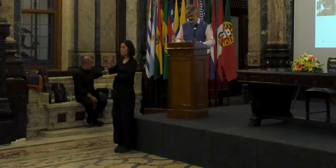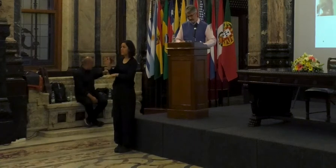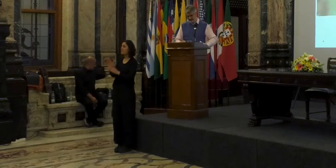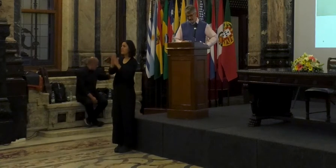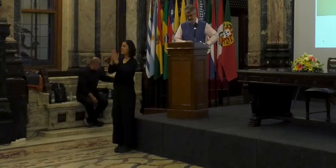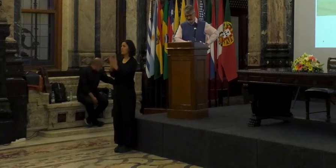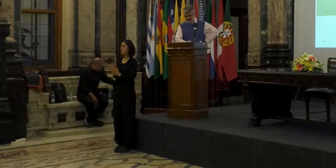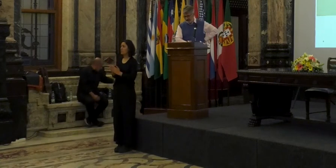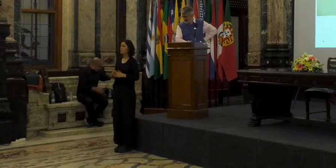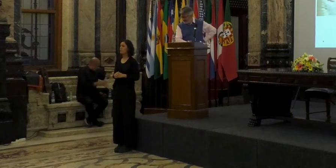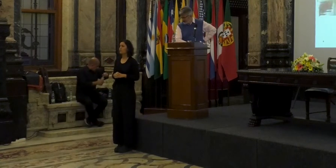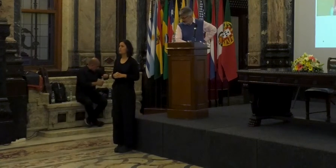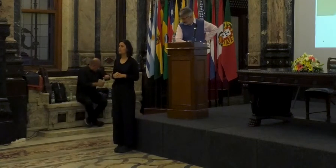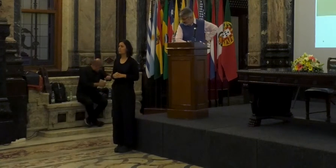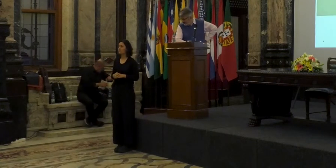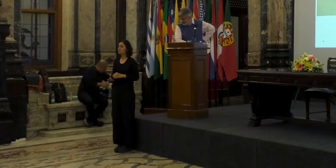en una casa deshabitada,